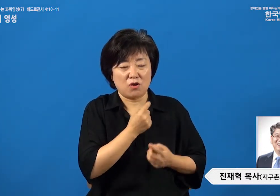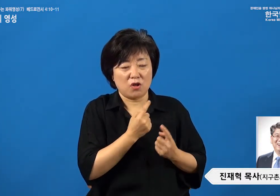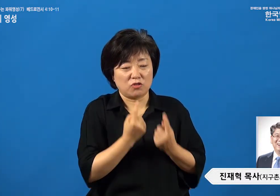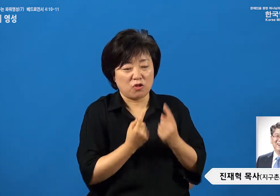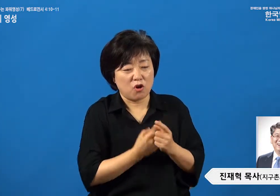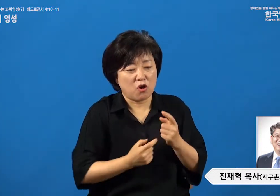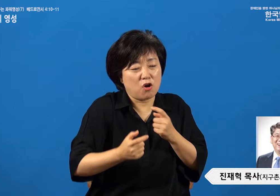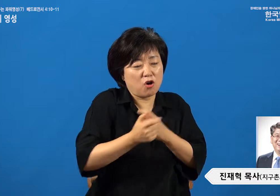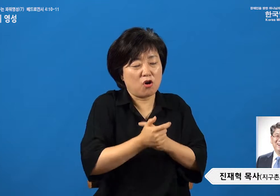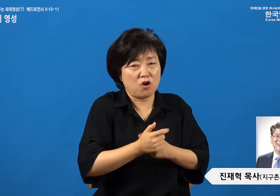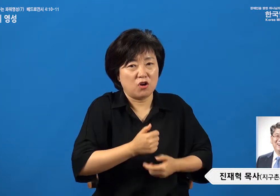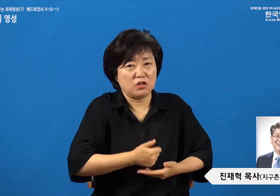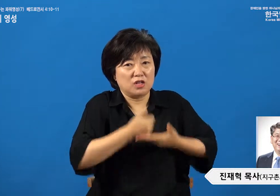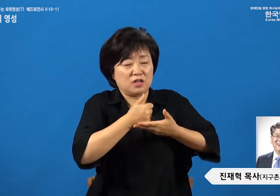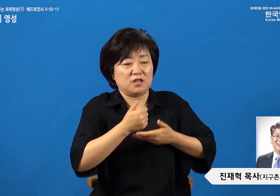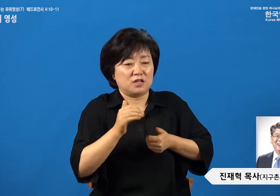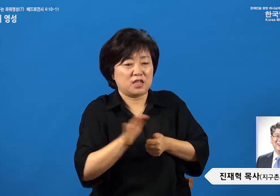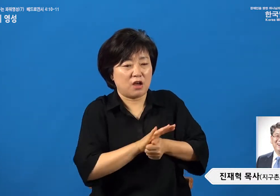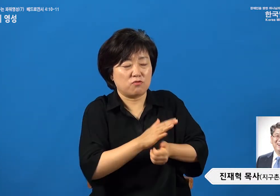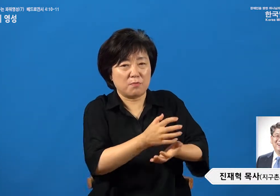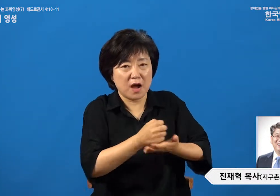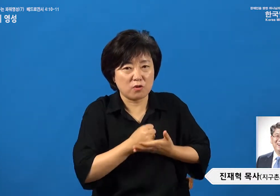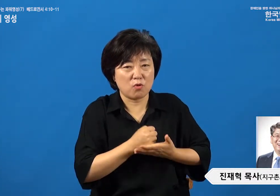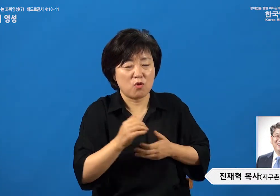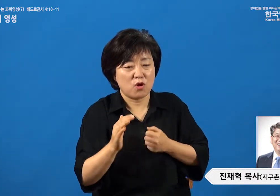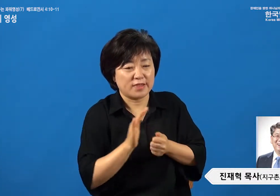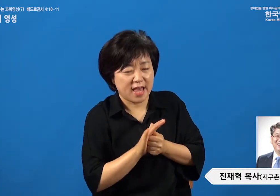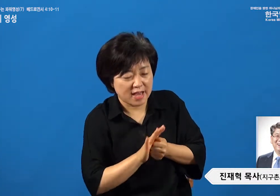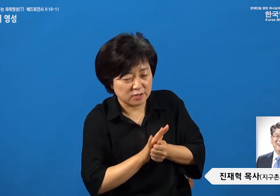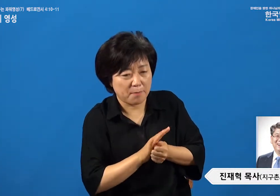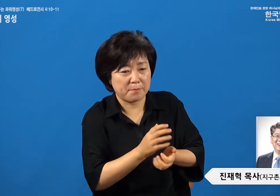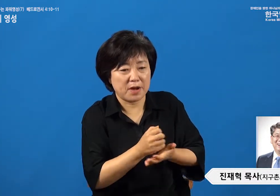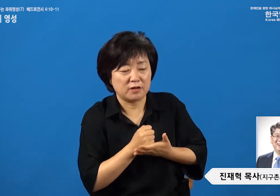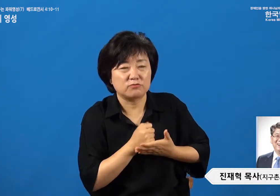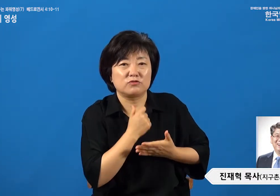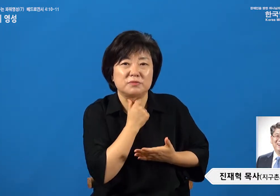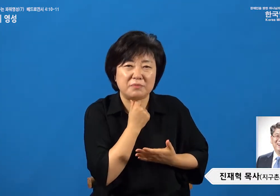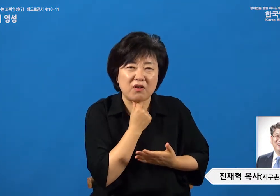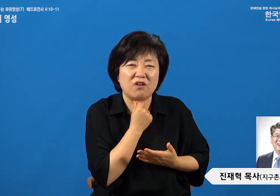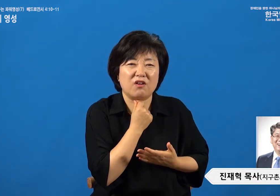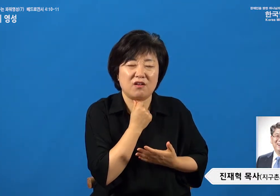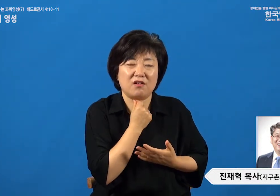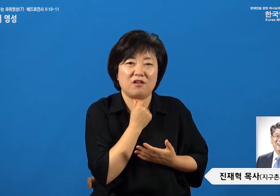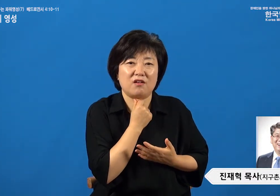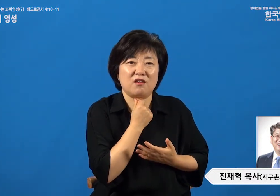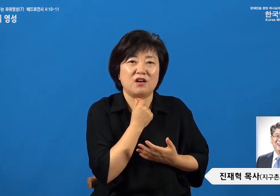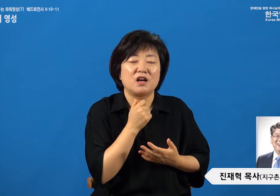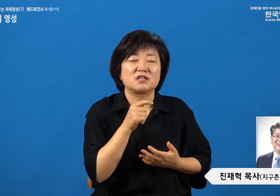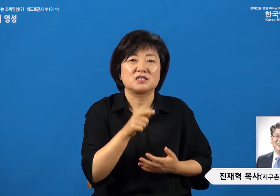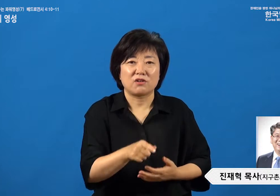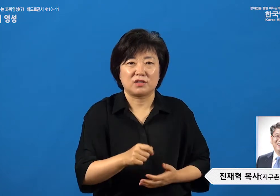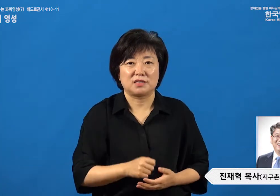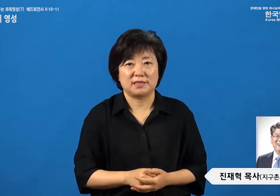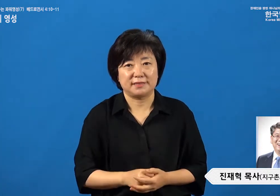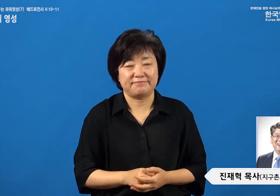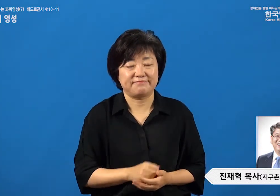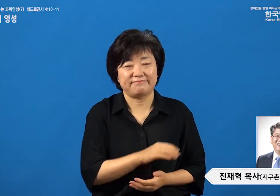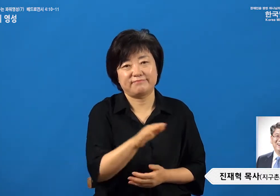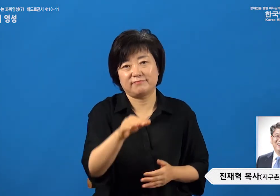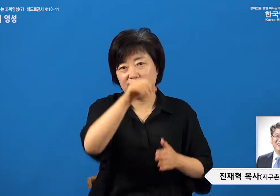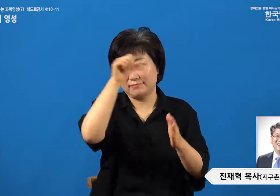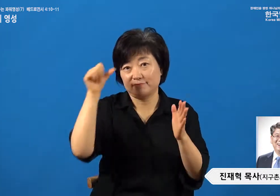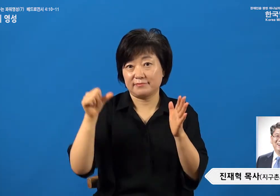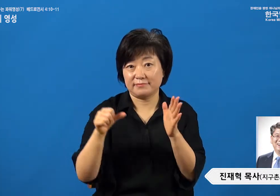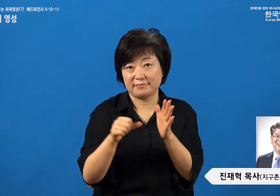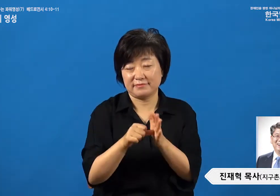좀 더 섬김을 받고 대우를 받고 대접을 받고, 바로 그것이